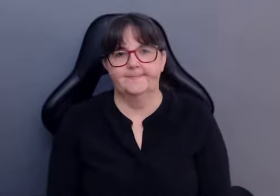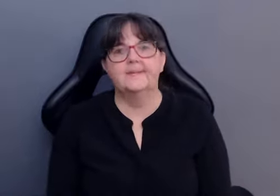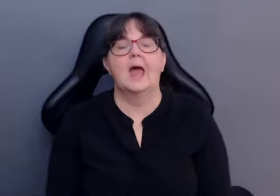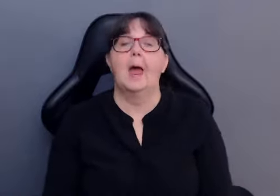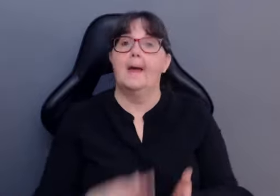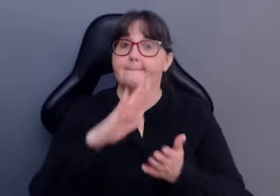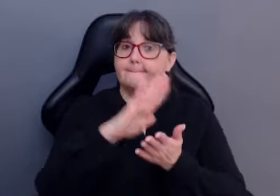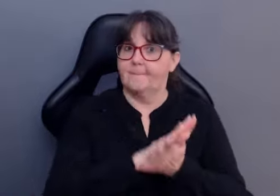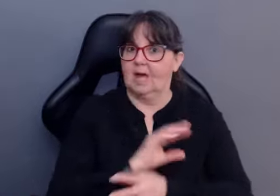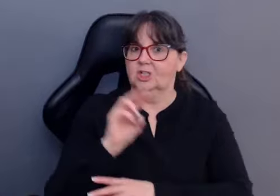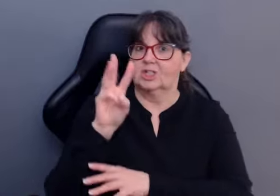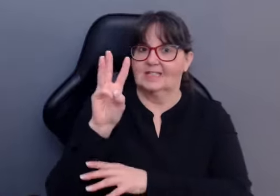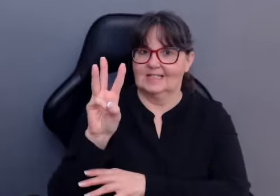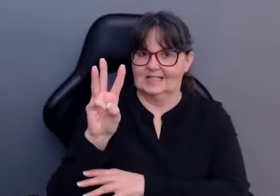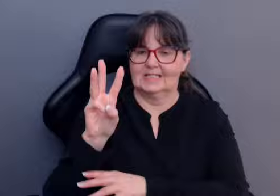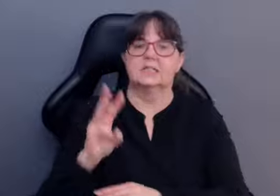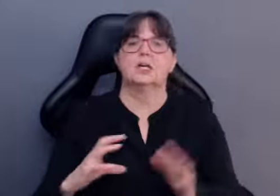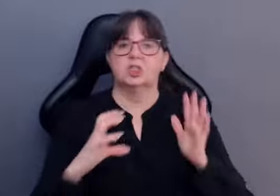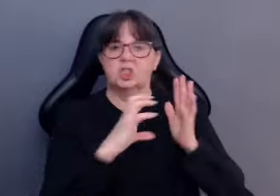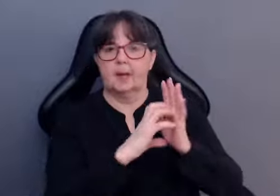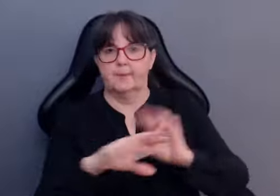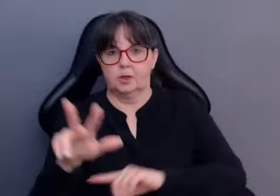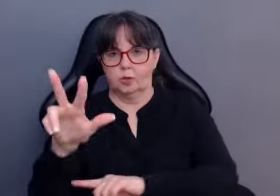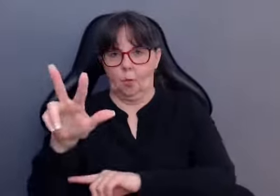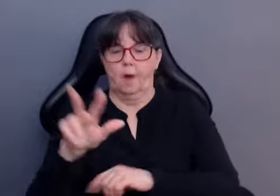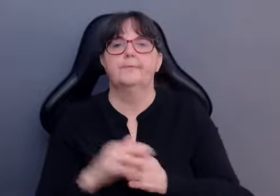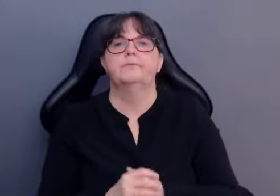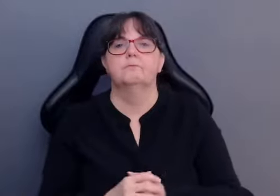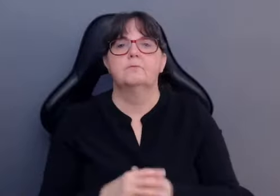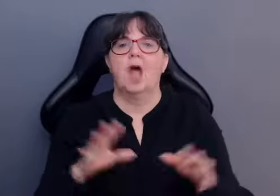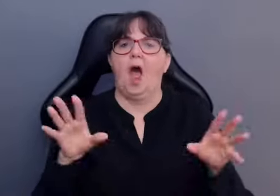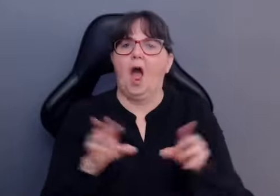Page 6, chapitre 3, Assemblée des membres.